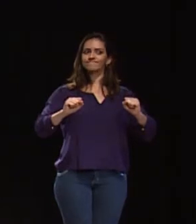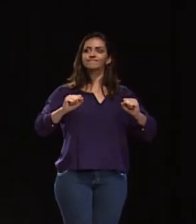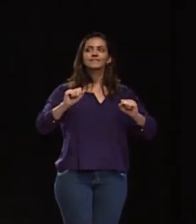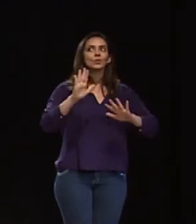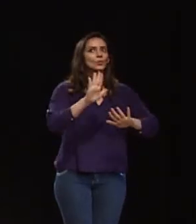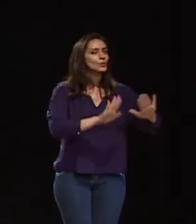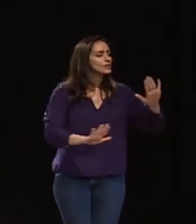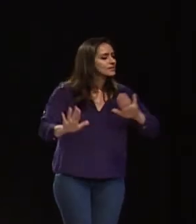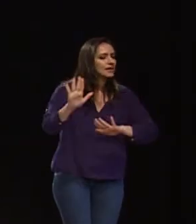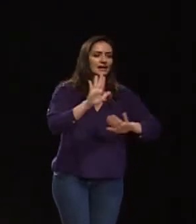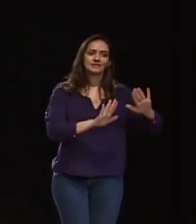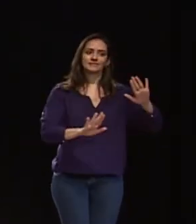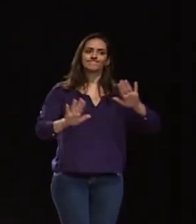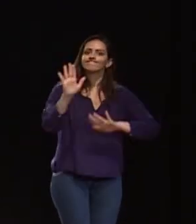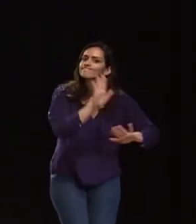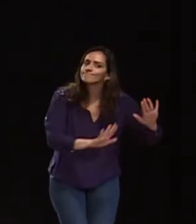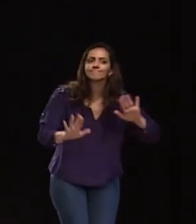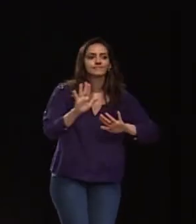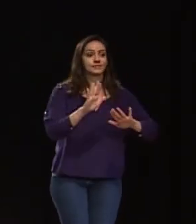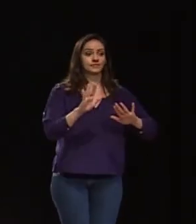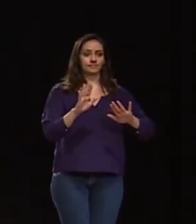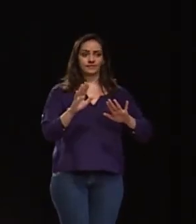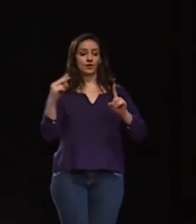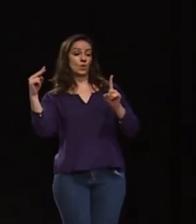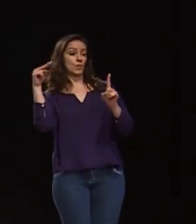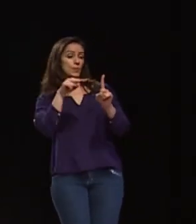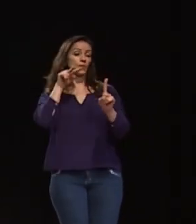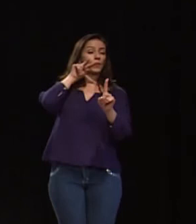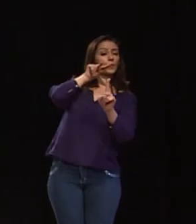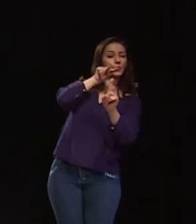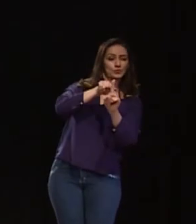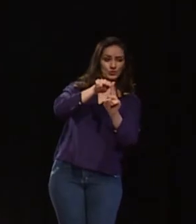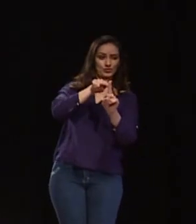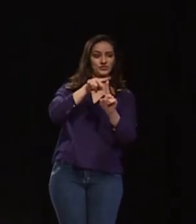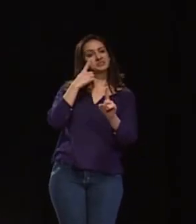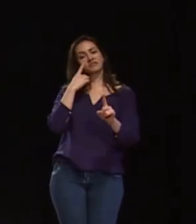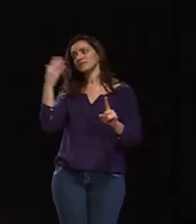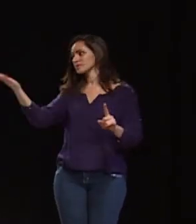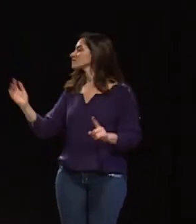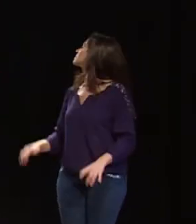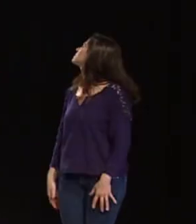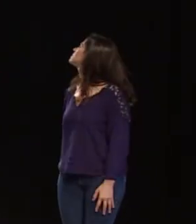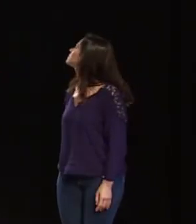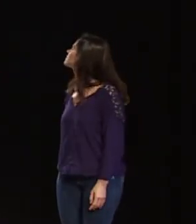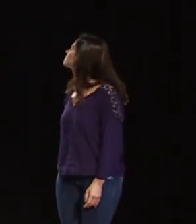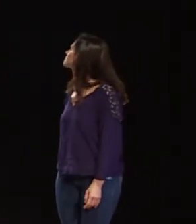linguístico. Porque a gente tem que tomar muito cuidado e o ponto de vista, eles podem ser